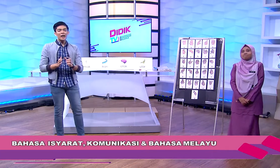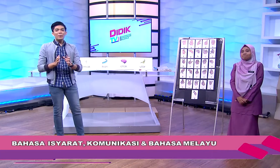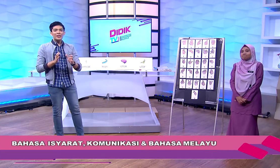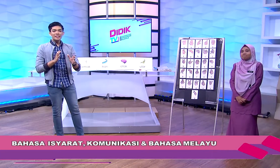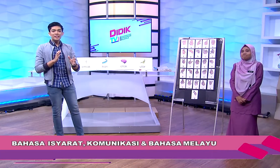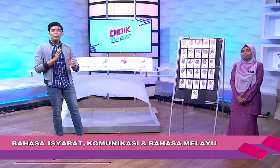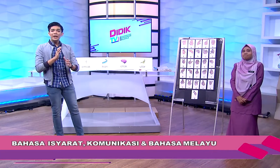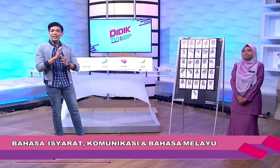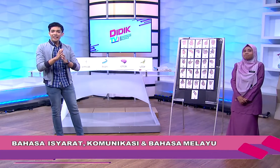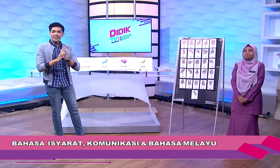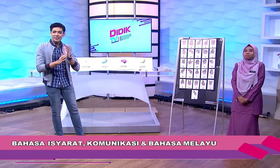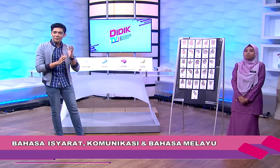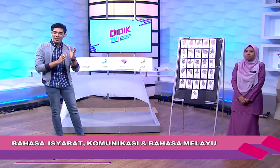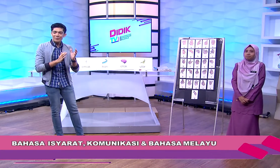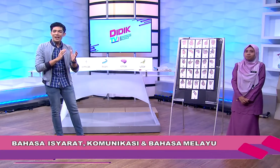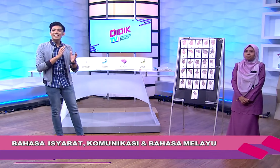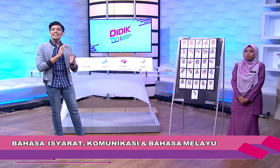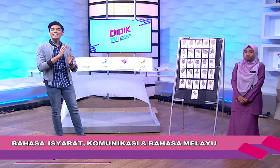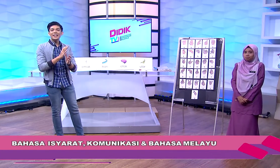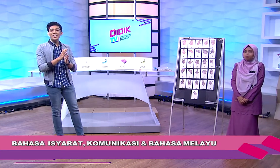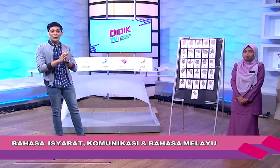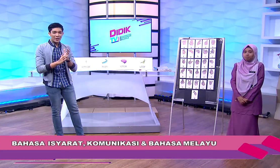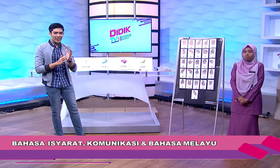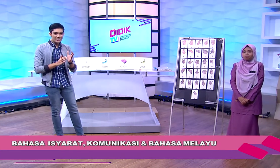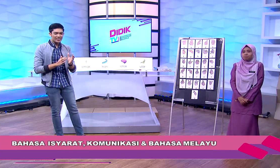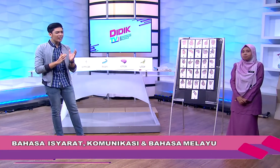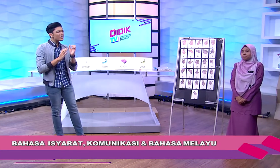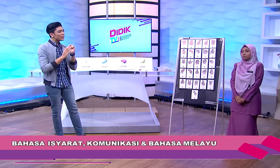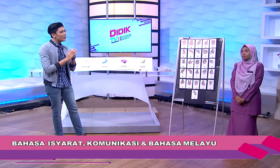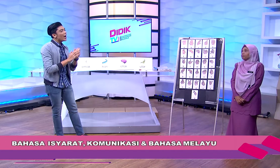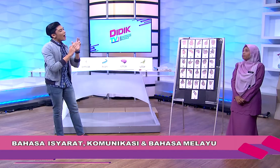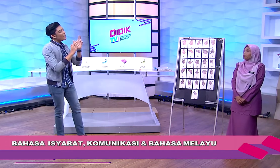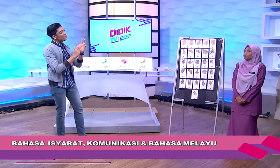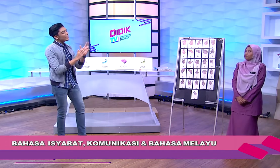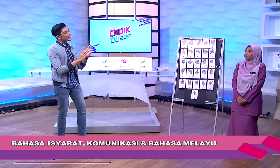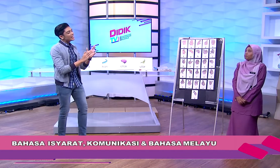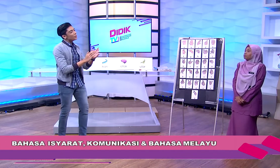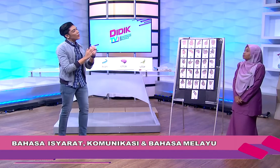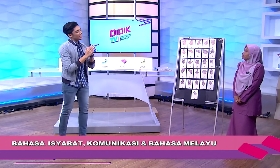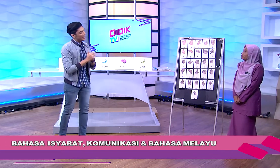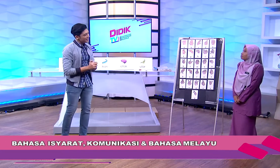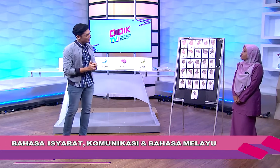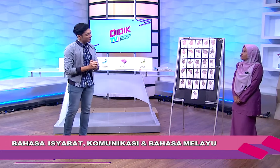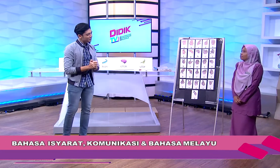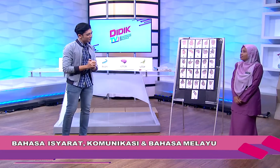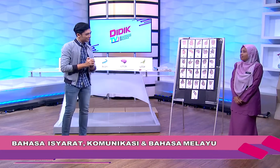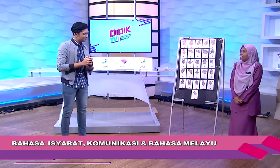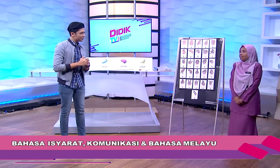belajar tentang perkenalan bagi bahasa isyarat dan komunikasi sekarang cek2 apa yang kita enak buat sekarang ini Hehehe